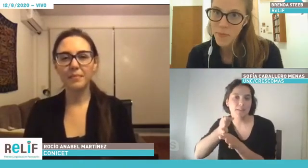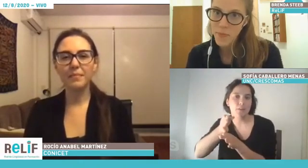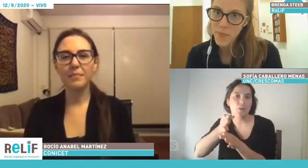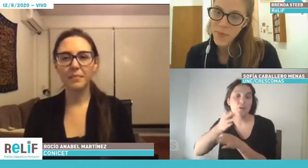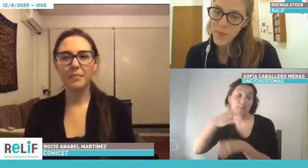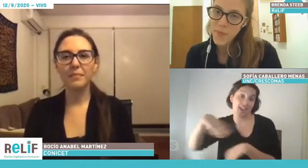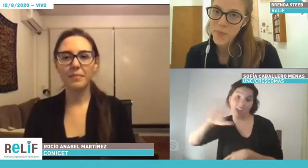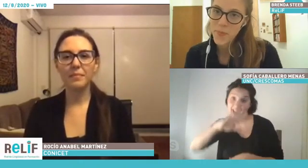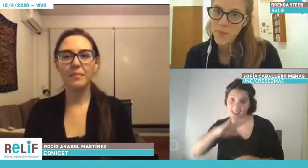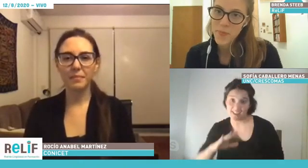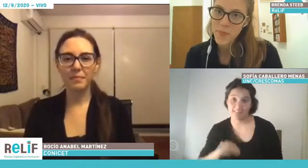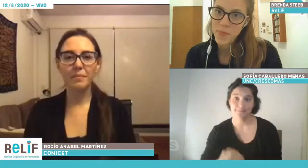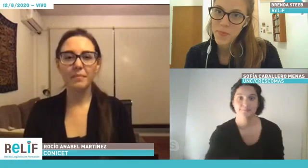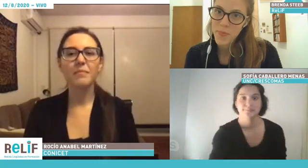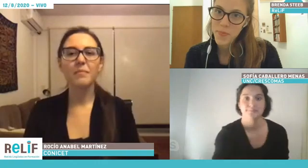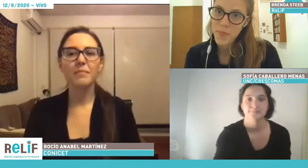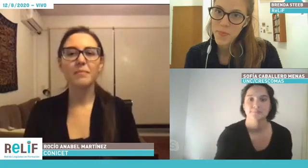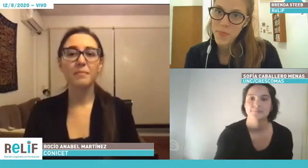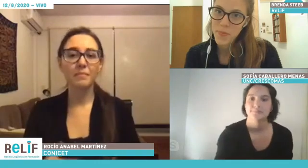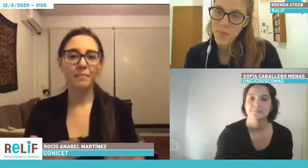área.